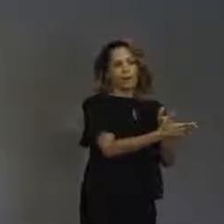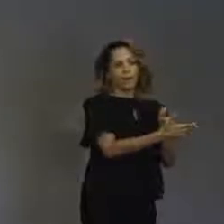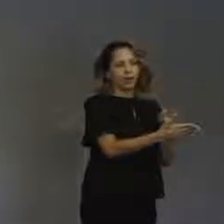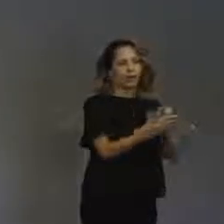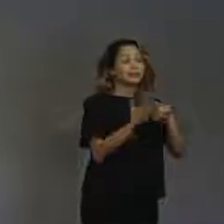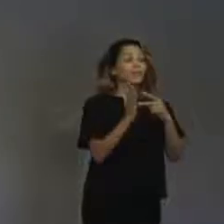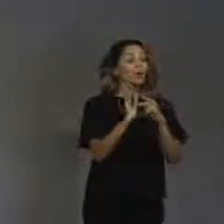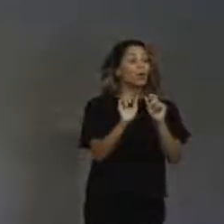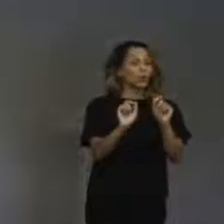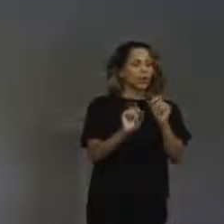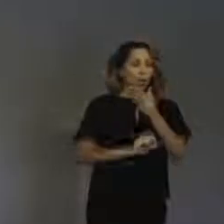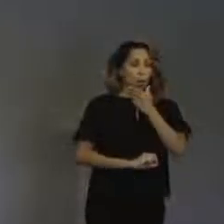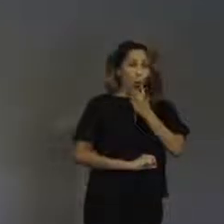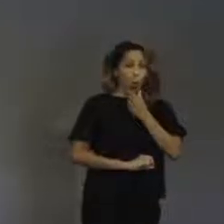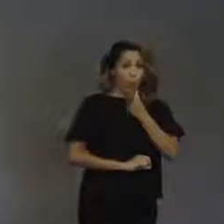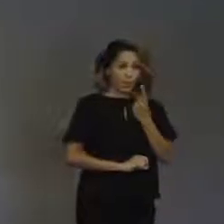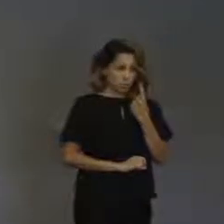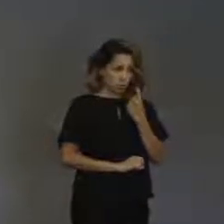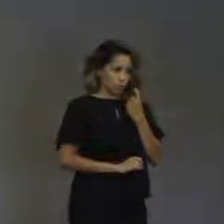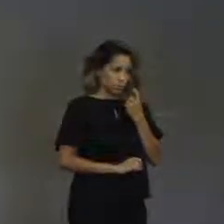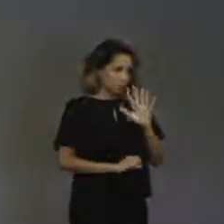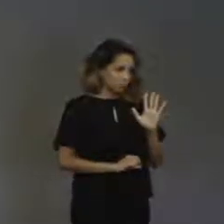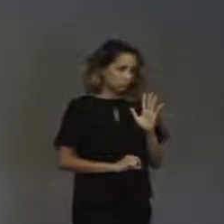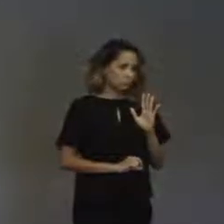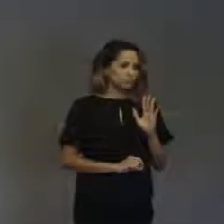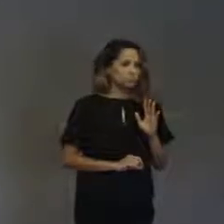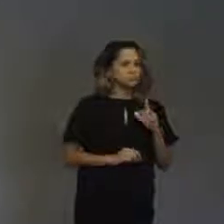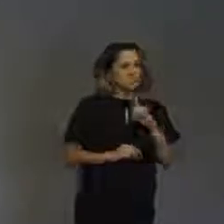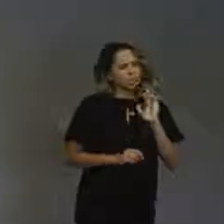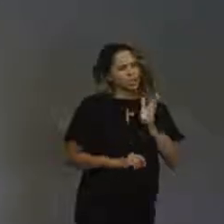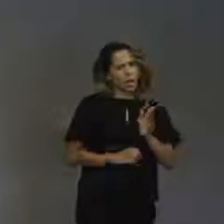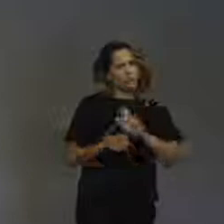homem sozinho, tá? Tem outras coisas, tem um modo,